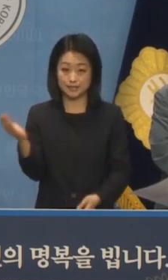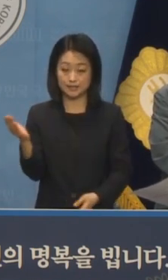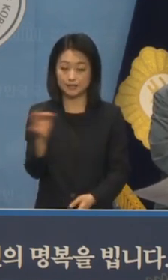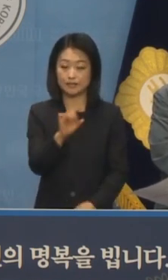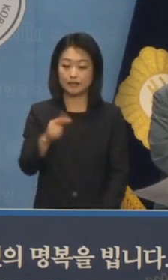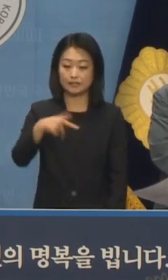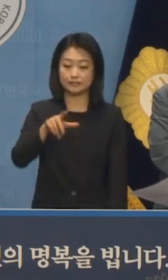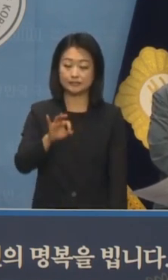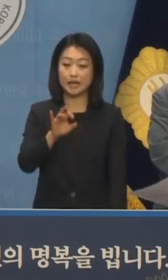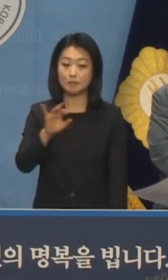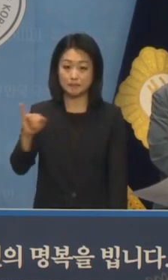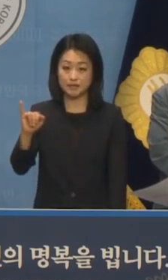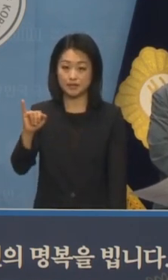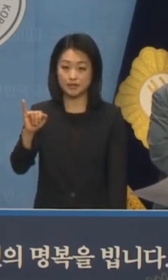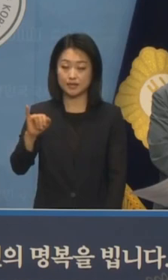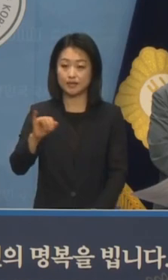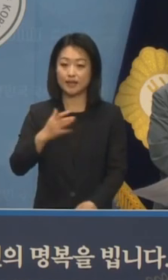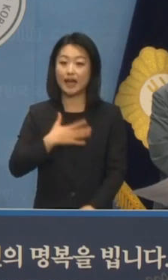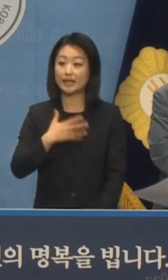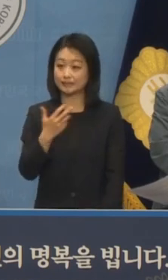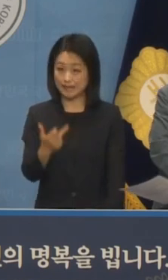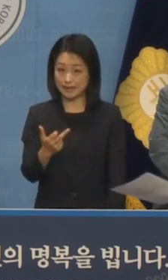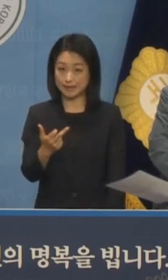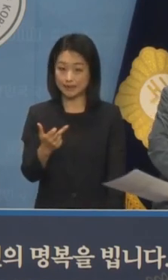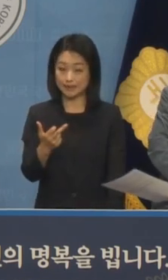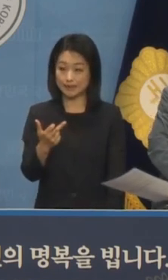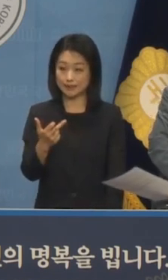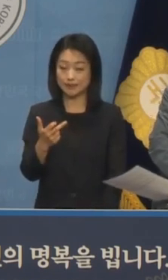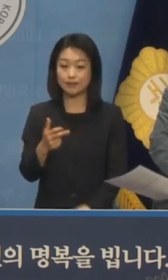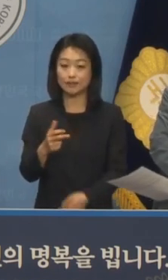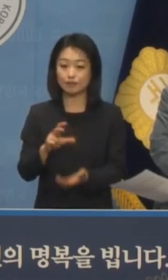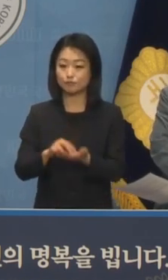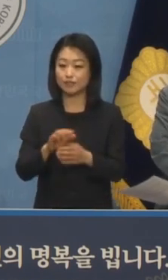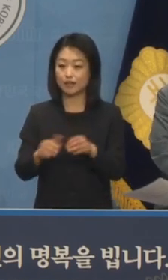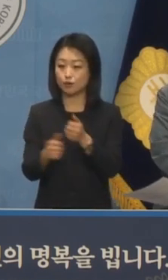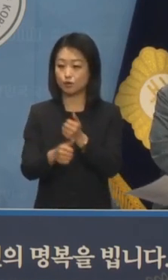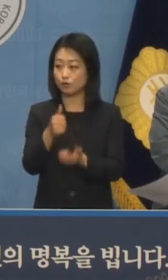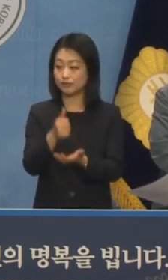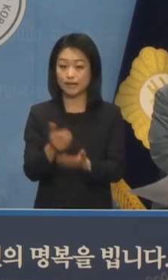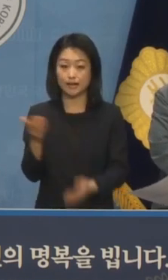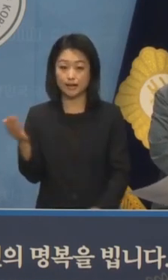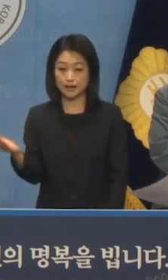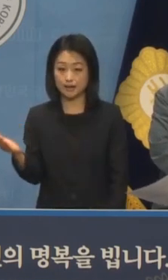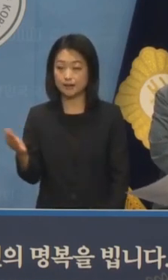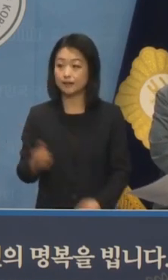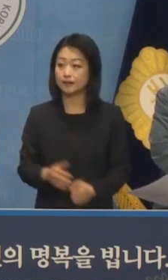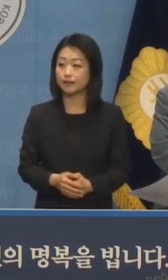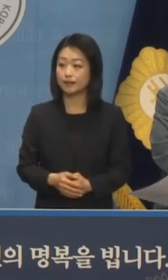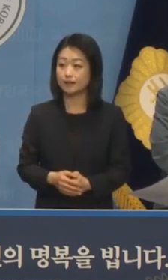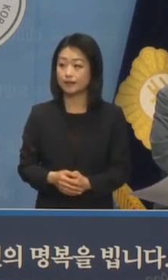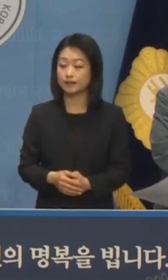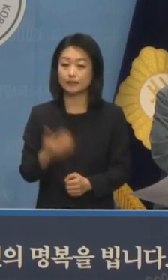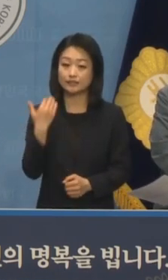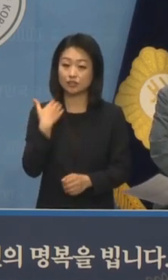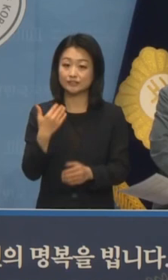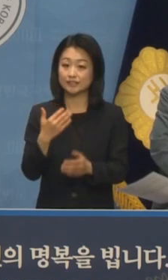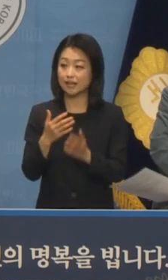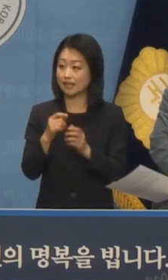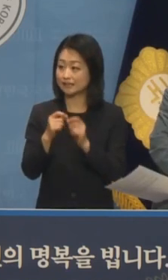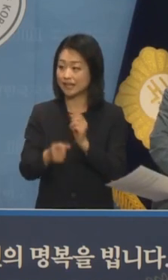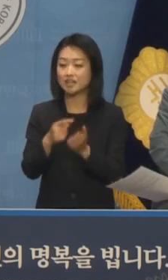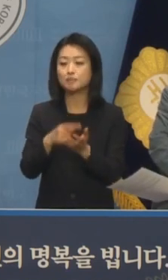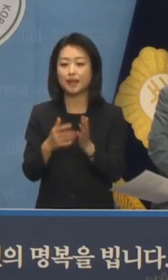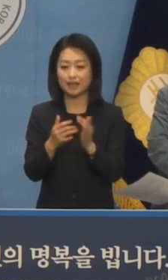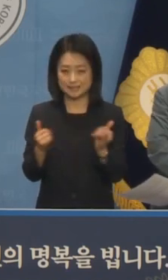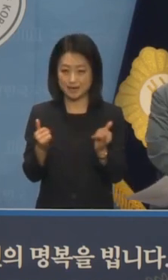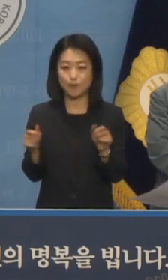안상미 인천 미추홀구 전세사기 피해 대책위 위원장님 오셨습니다. 그리고 여기 같이 전세사기 피해자분들 같이